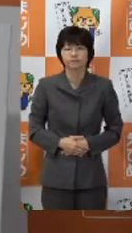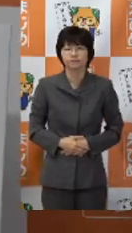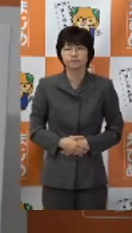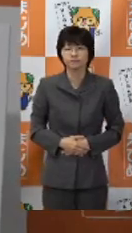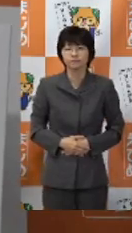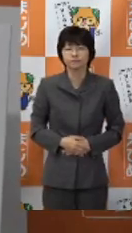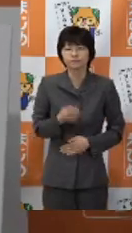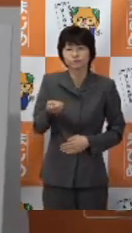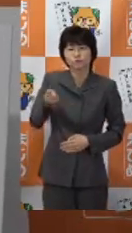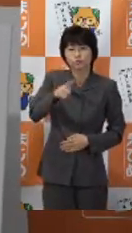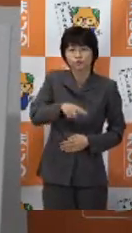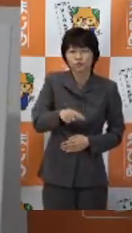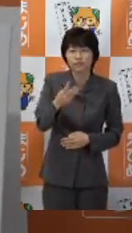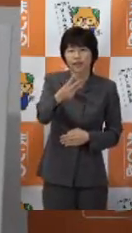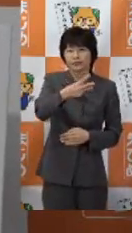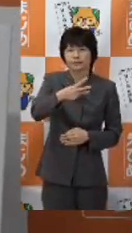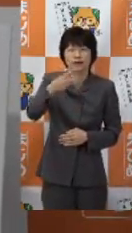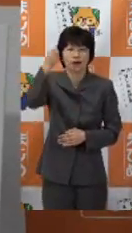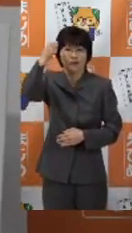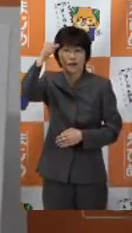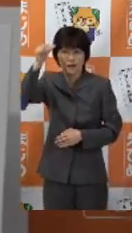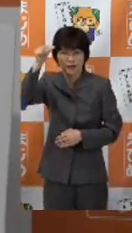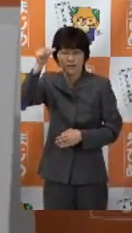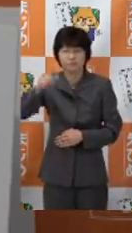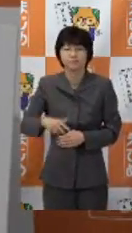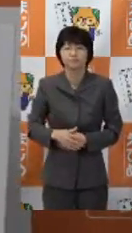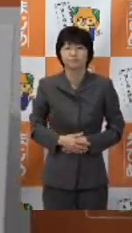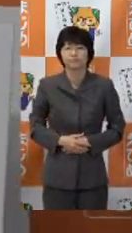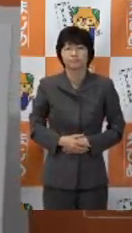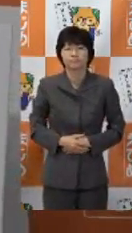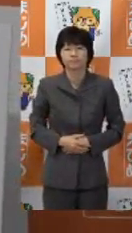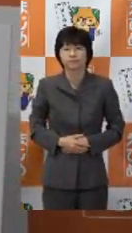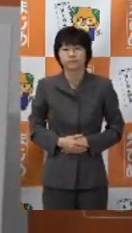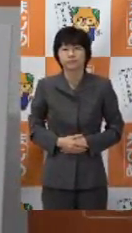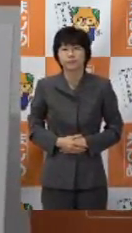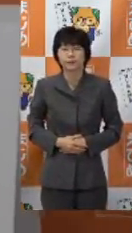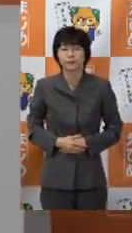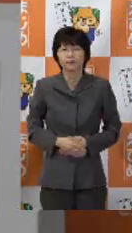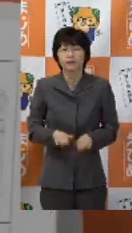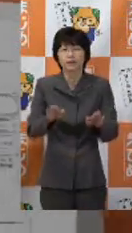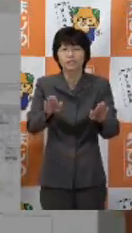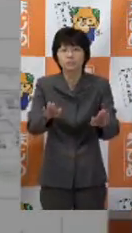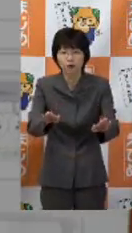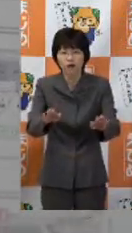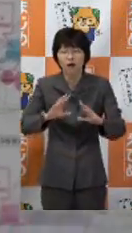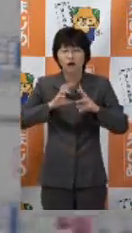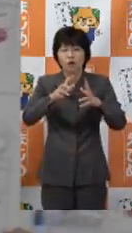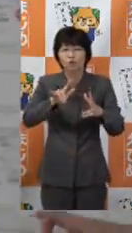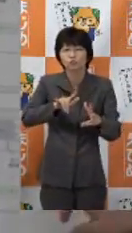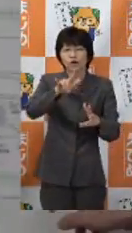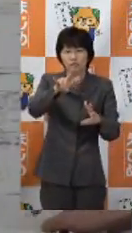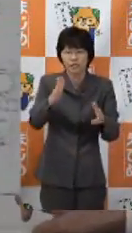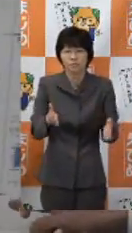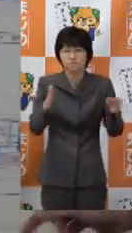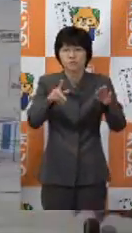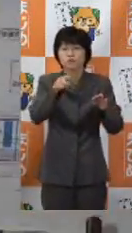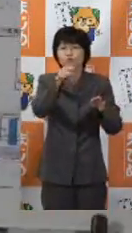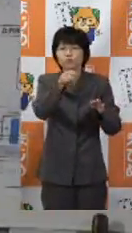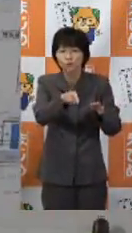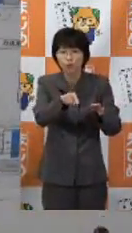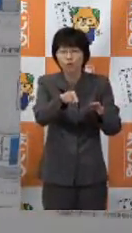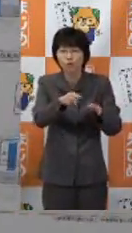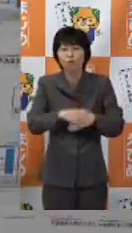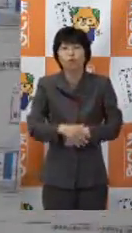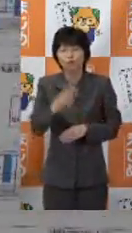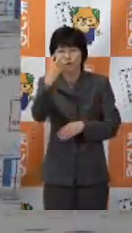することが異なるて第3ガンを始めてください